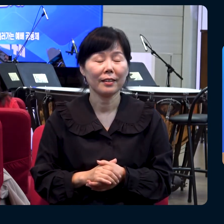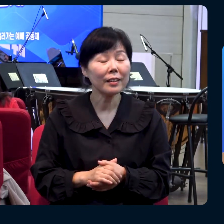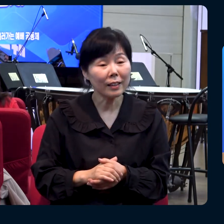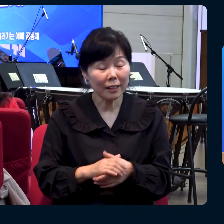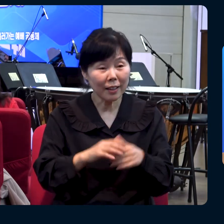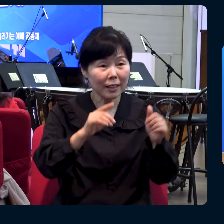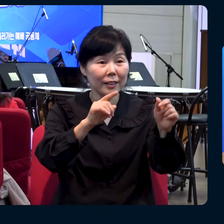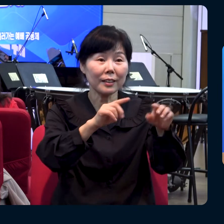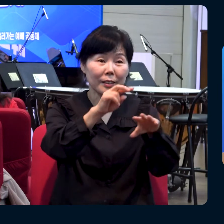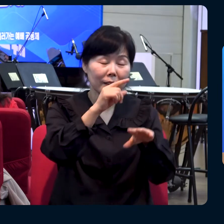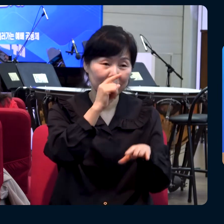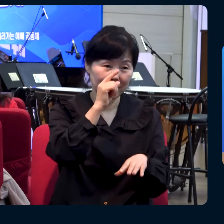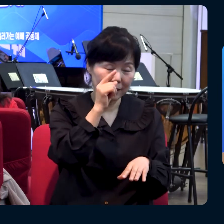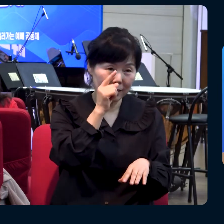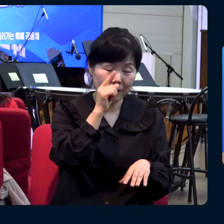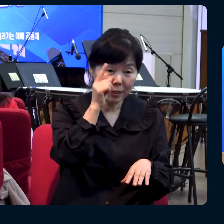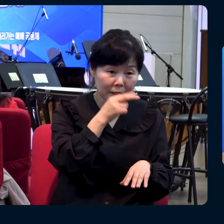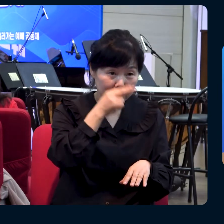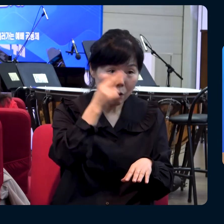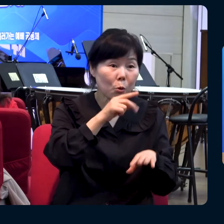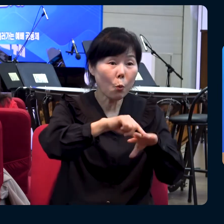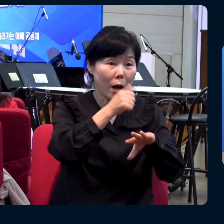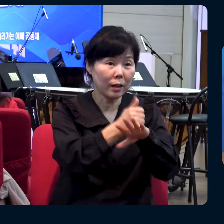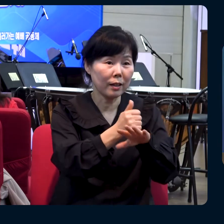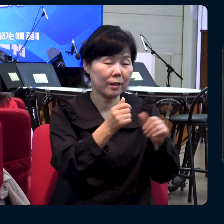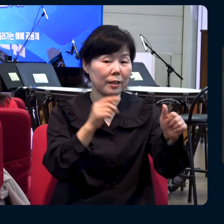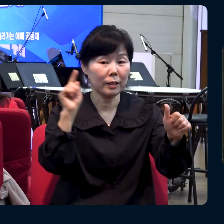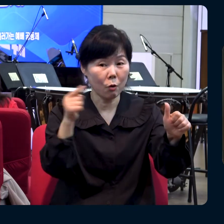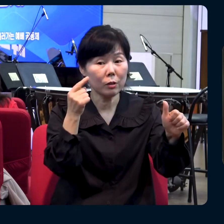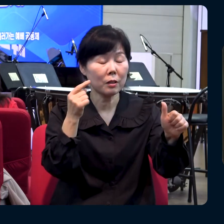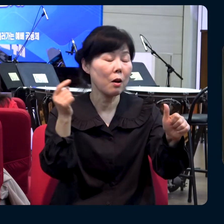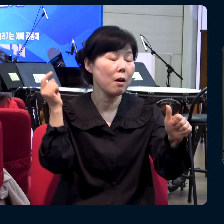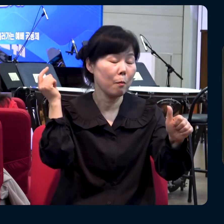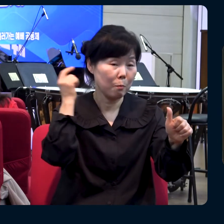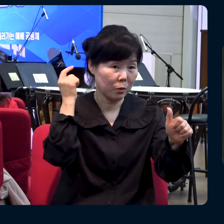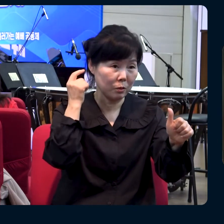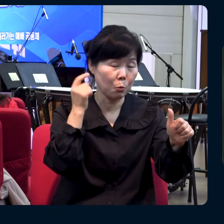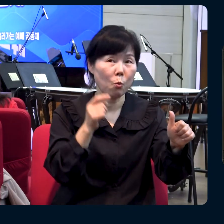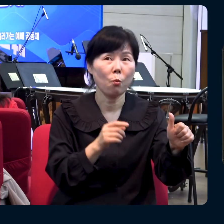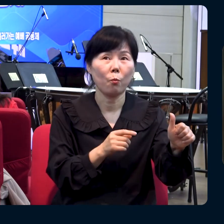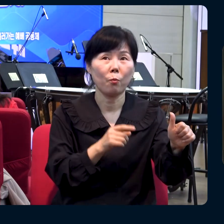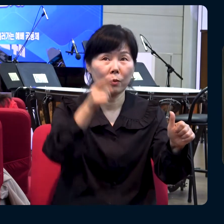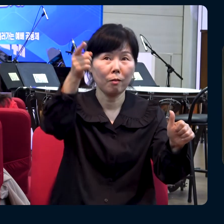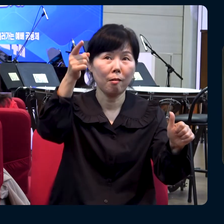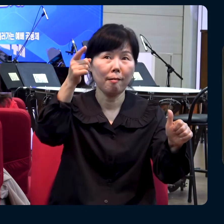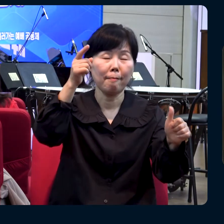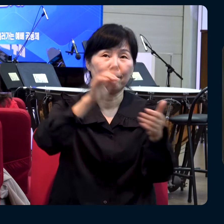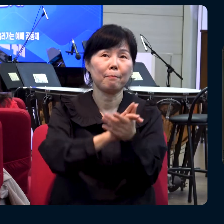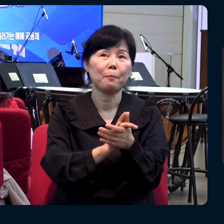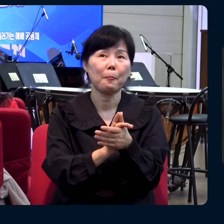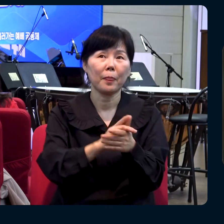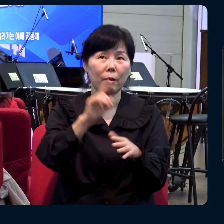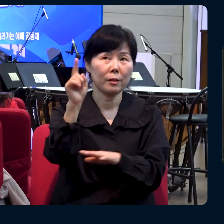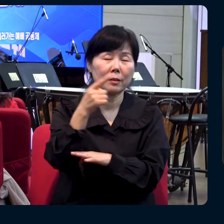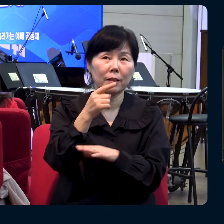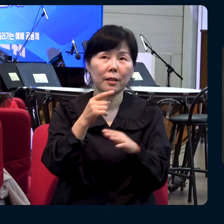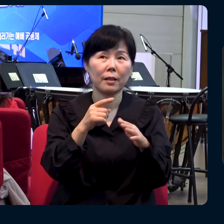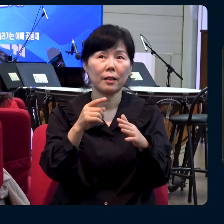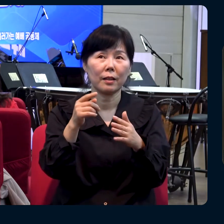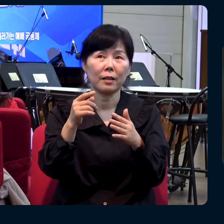듣고 사울이 뭐라고 얘기하는지 보겠습니다. 37절입니다. 다 같이 한번 함께 읽겠습니다. 시작.